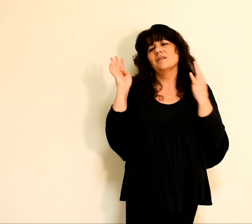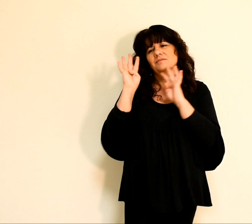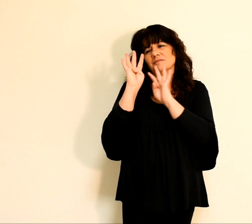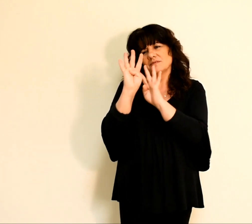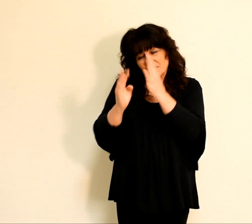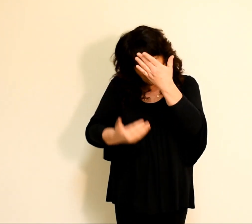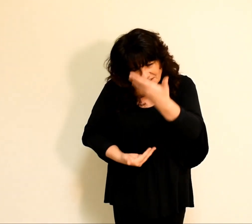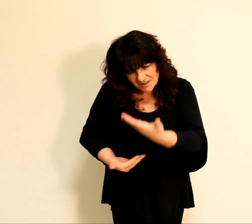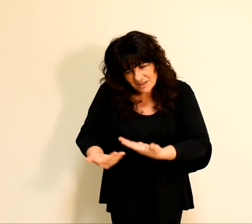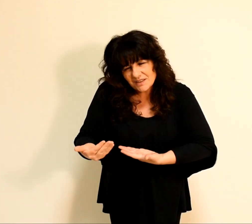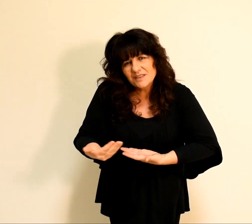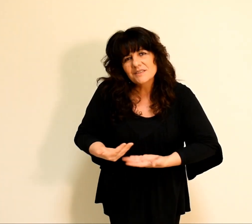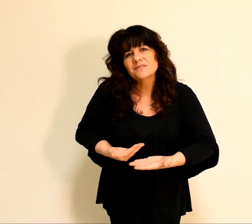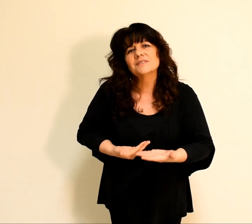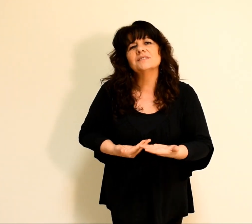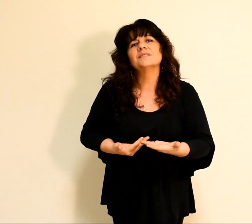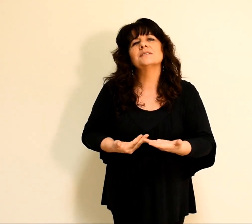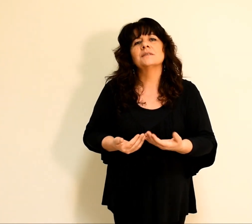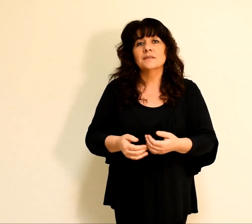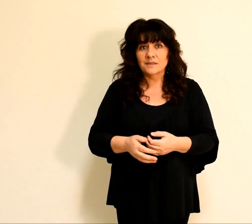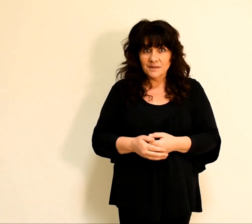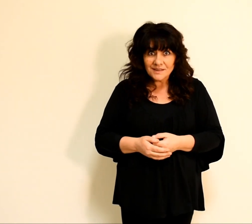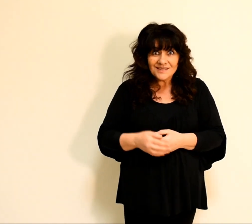Toutes les nations, Seigneur,